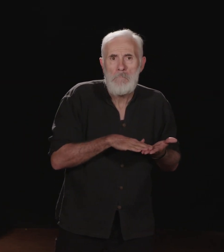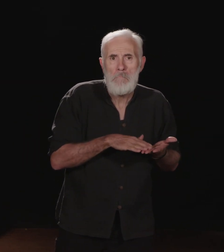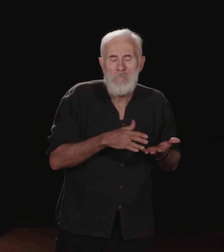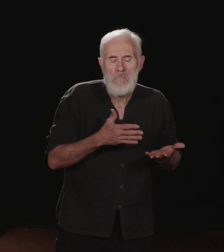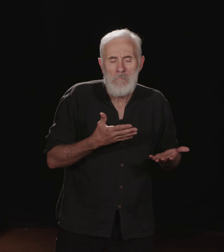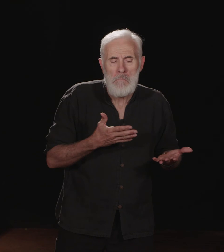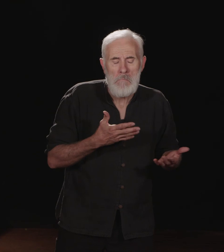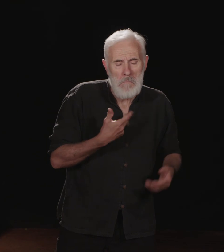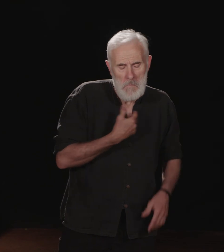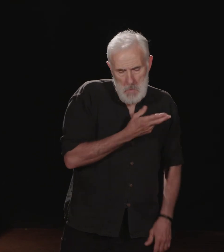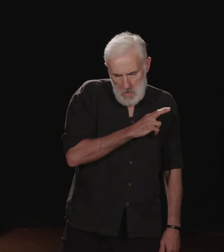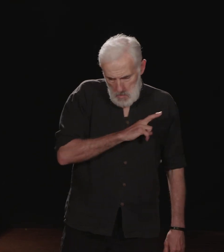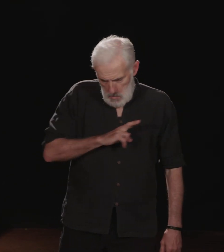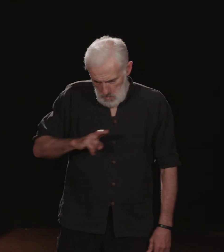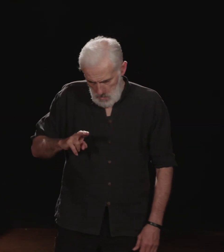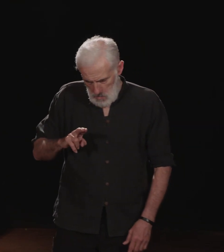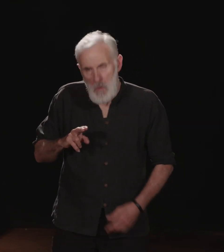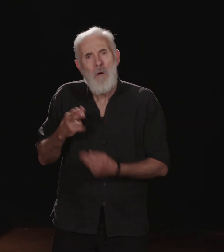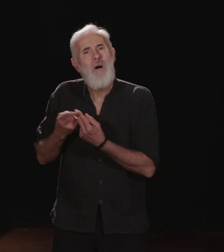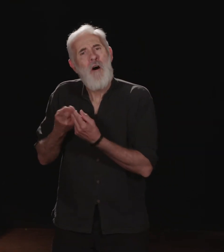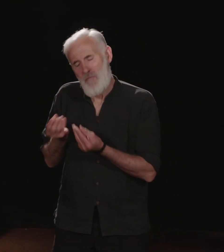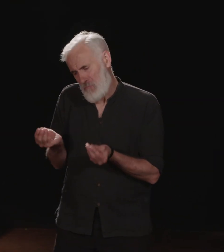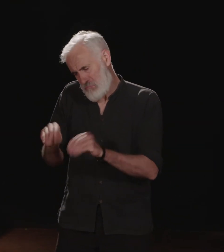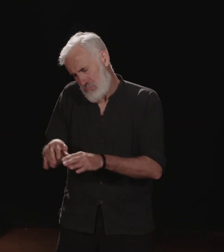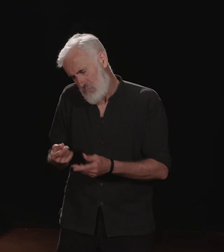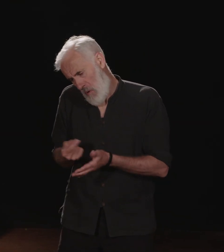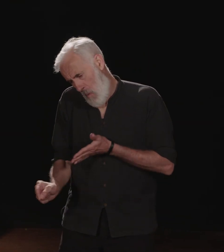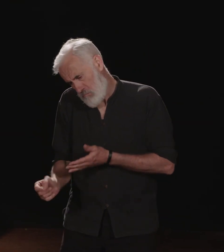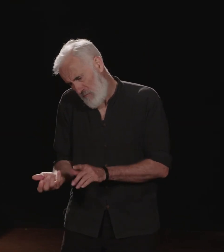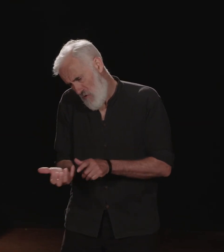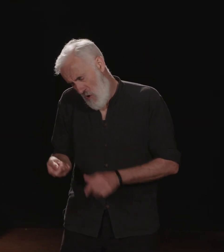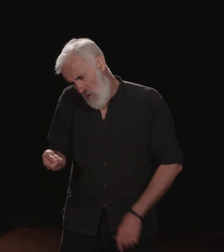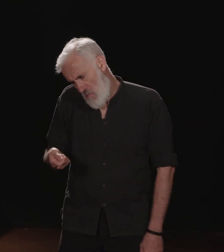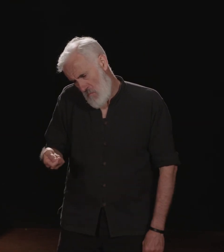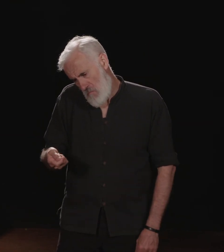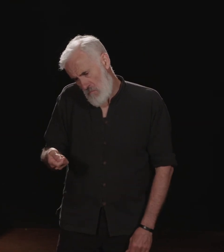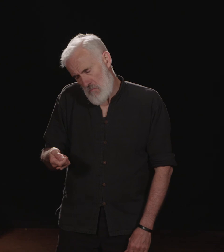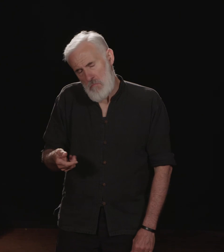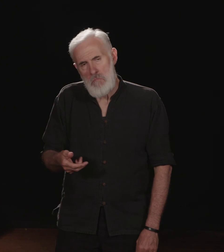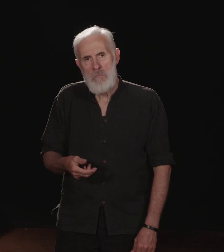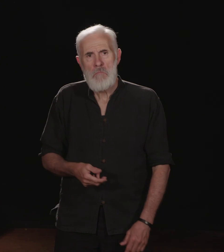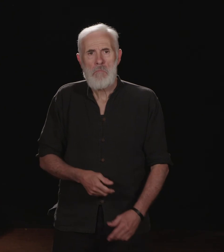Je suis rentré, j'ai mis 2 œufs dans une cassole d'eau et j'ai allumé le feu.